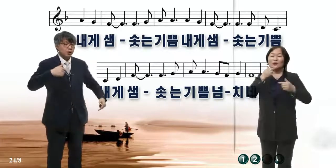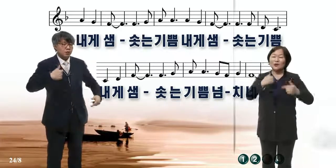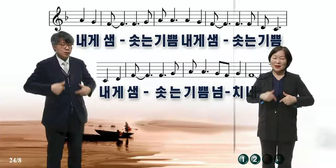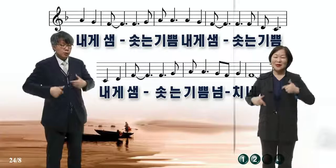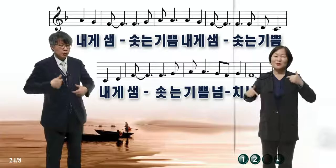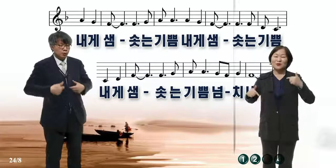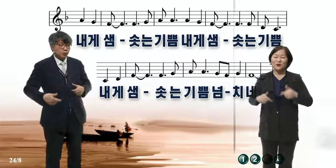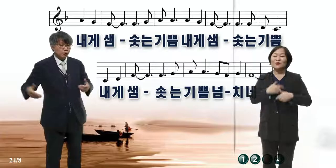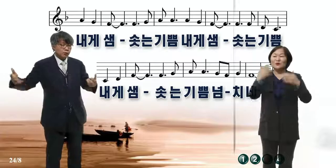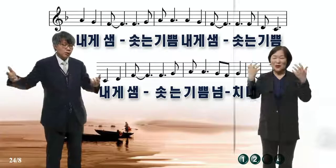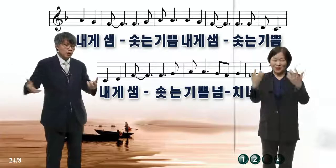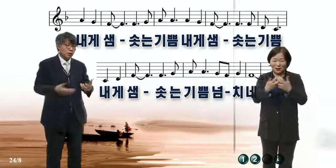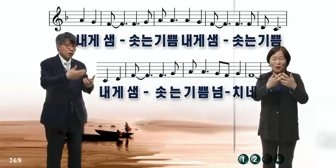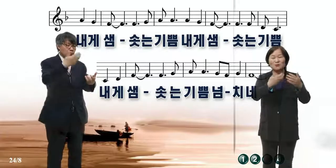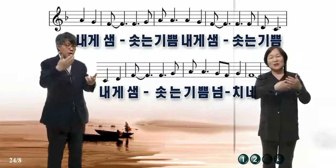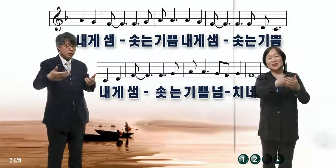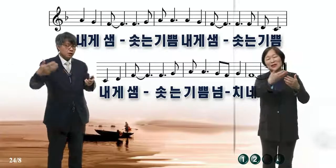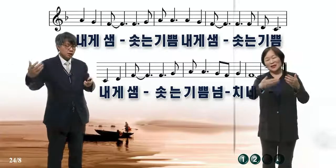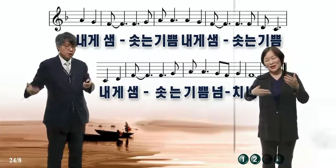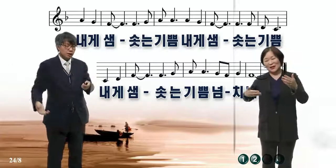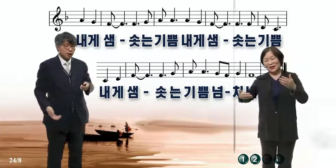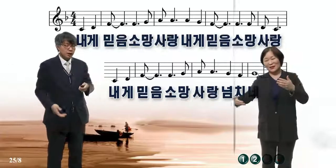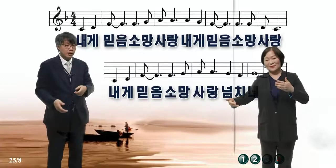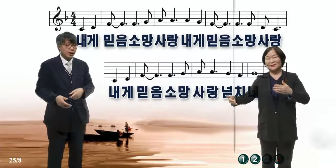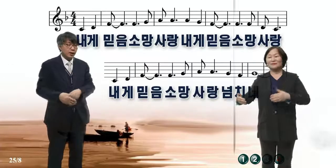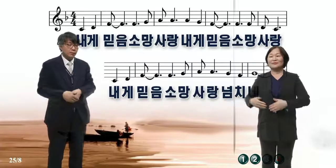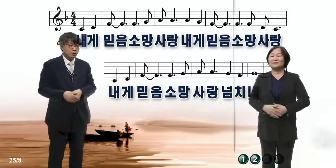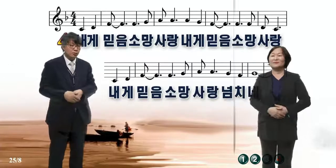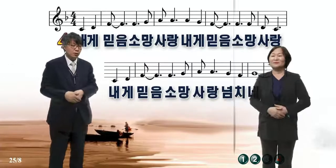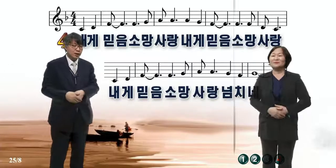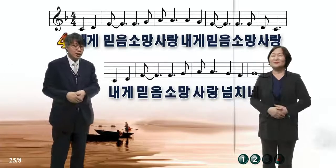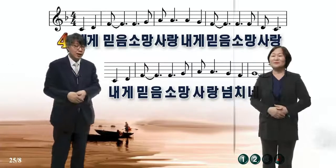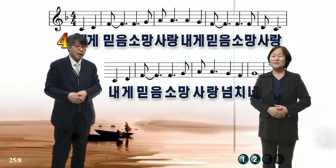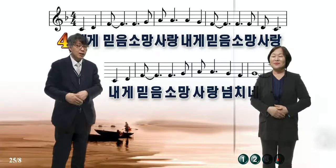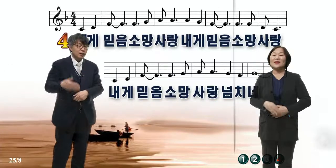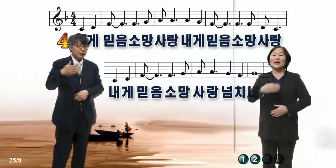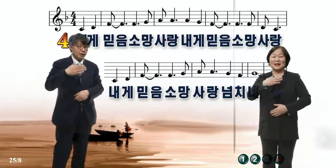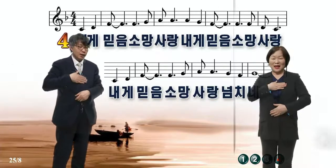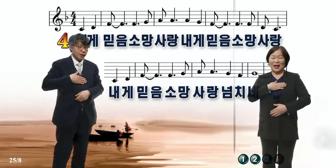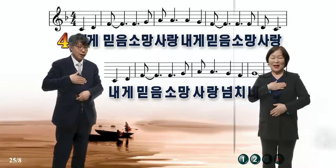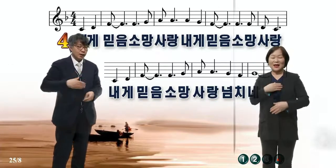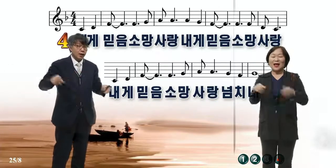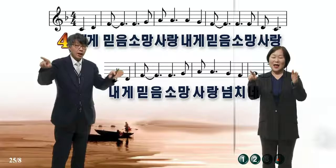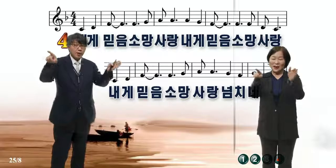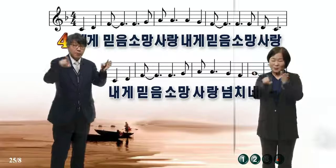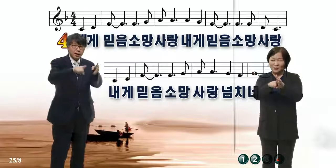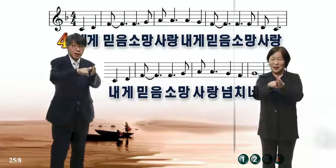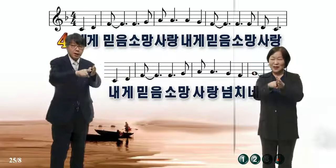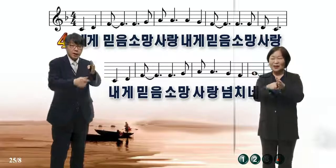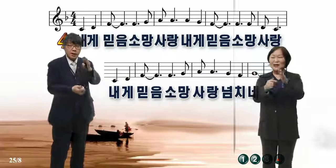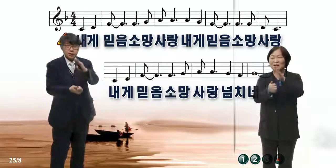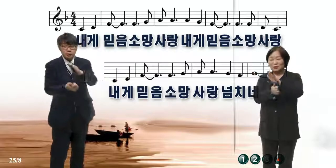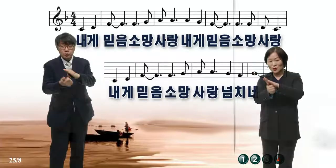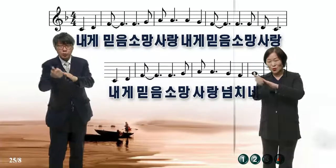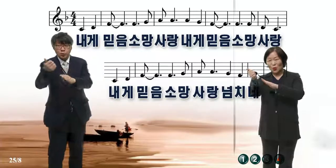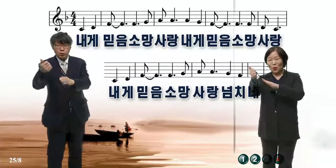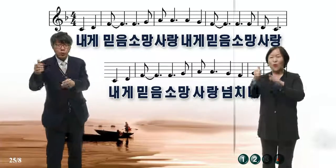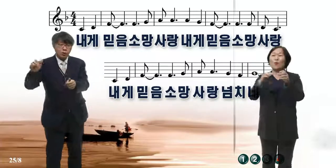샘솟는 기쁨 넘치네. 내게 믿음 소망 사랑 내게 믿음